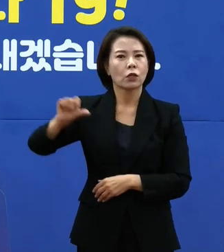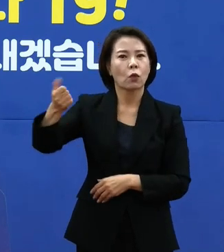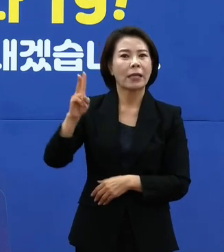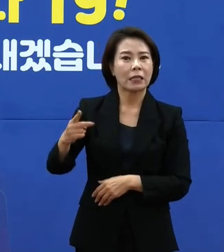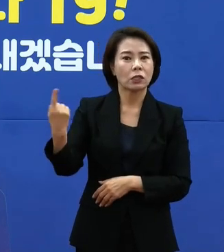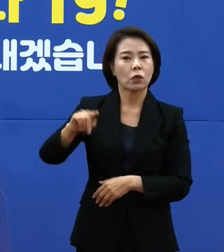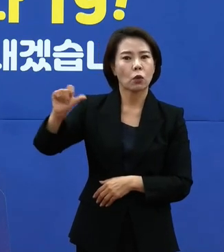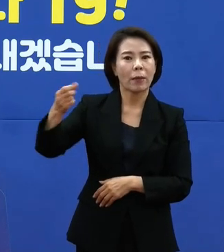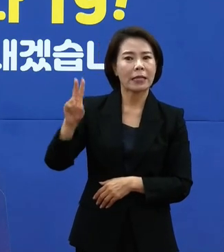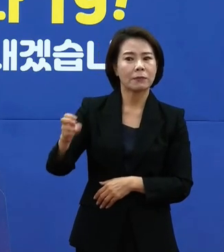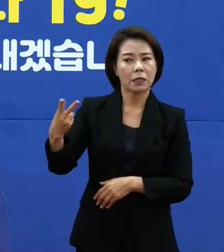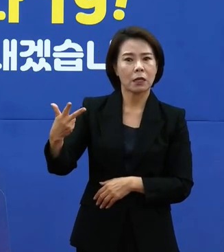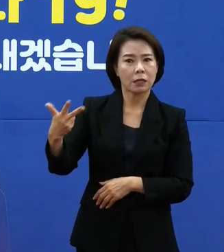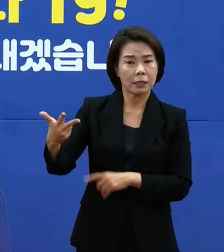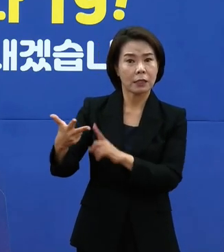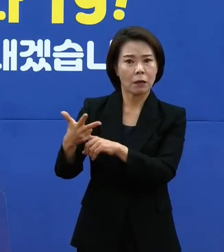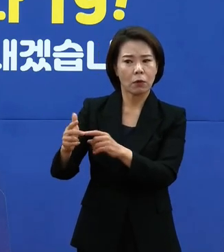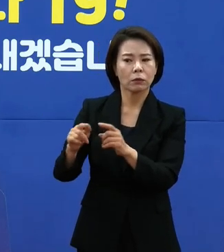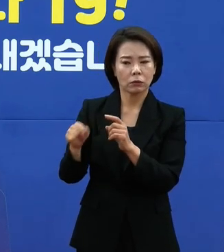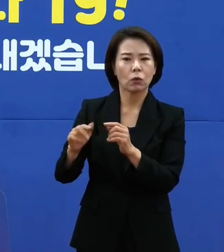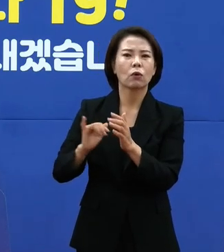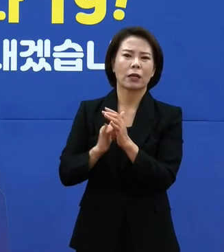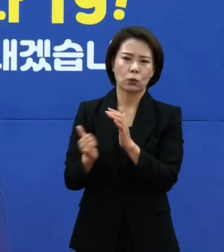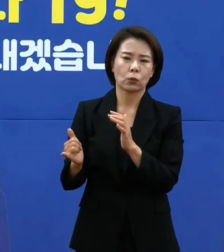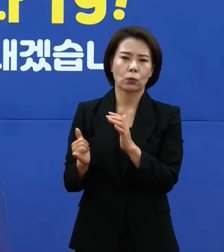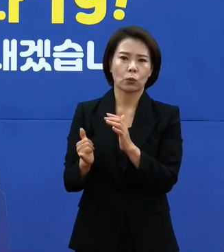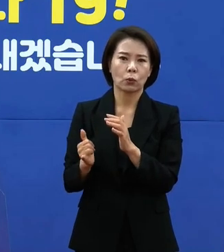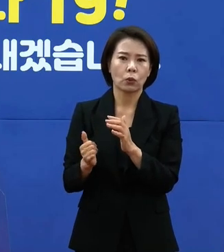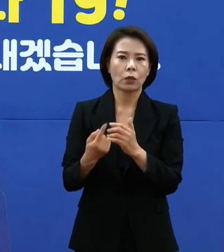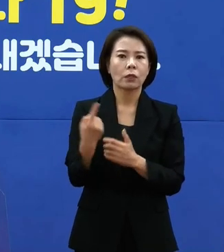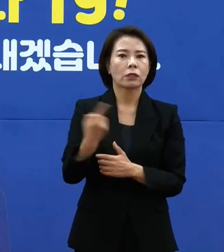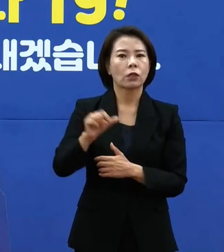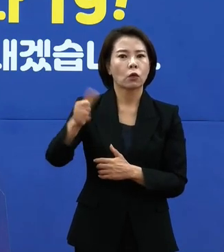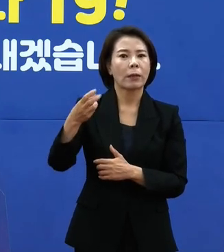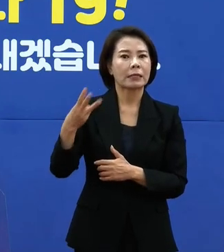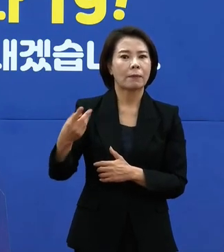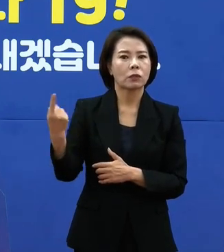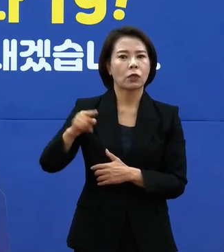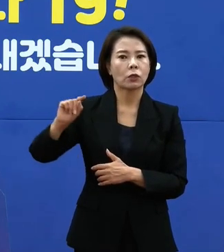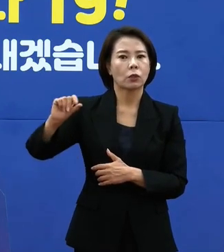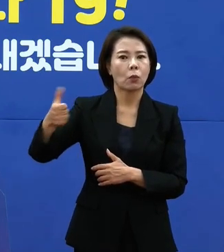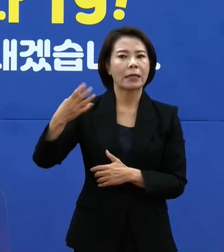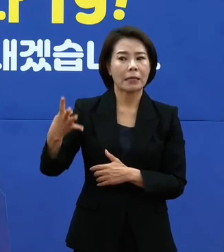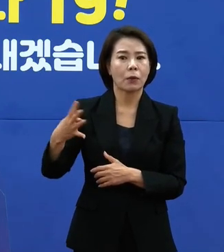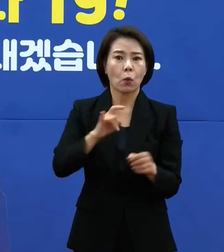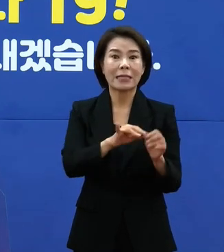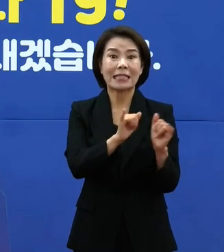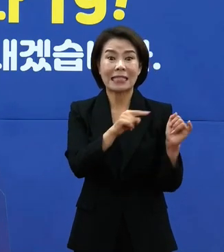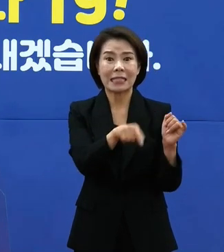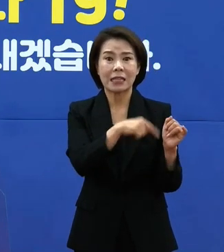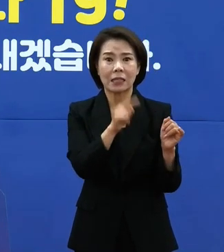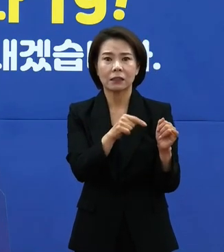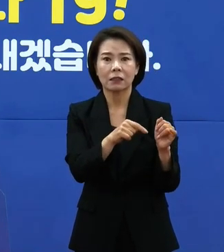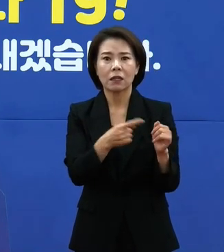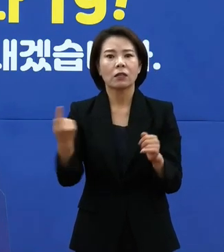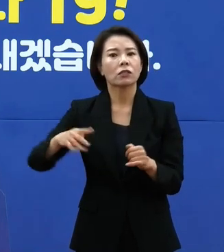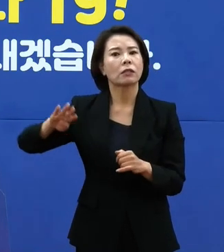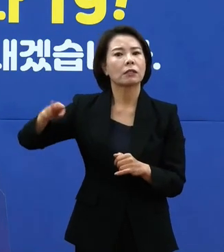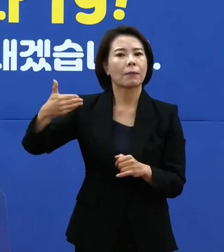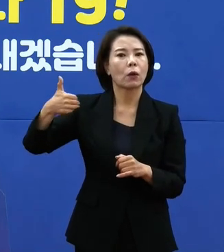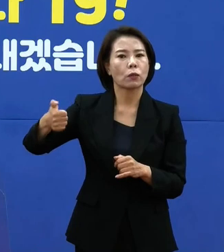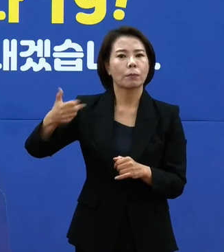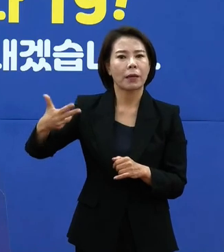1502, 1527번도 역시 가족입니다. 제주 1503, 1504번 확진자는 제주